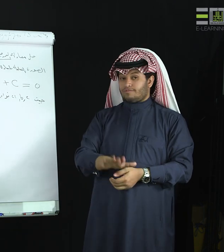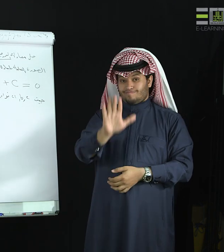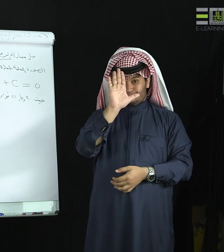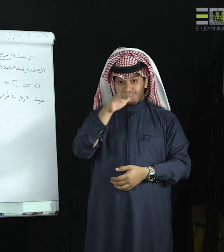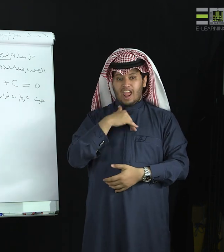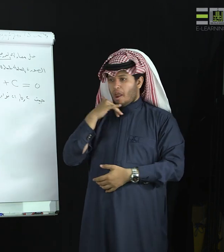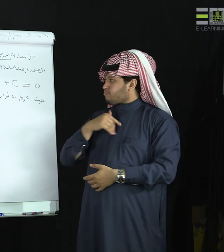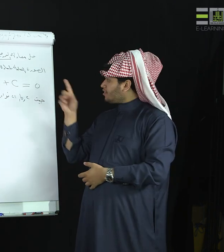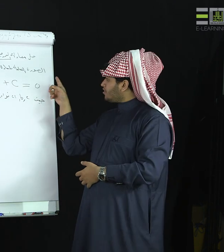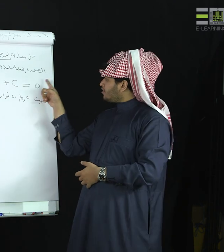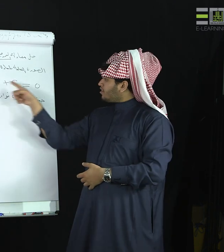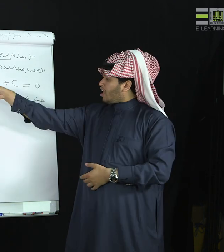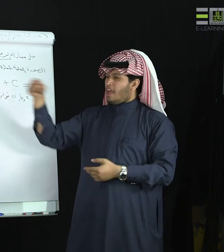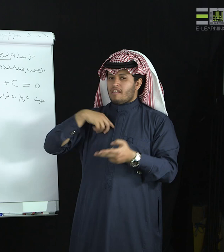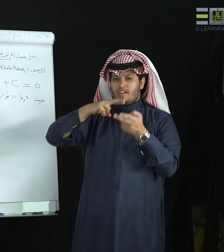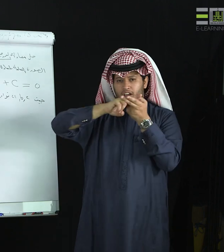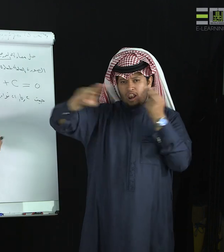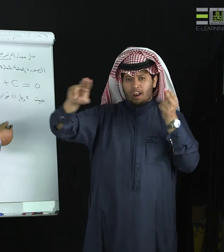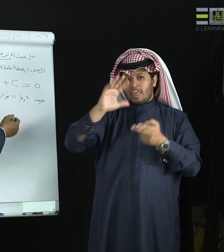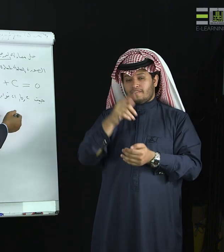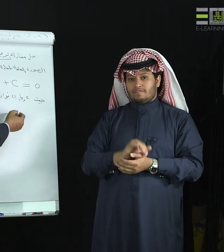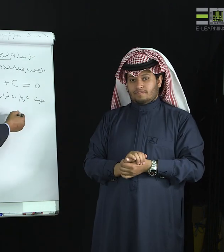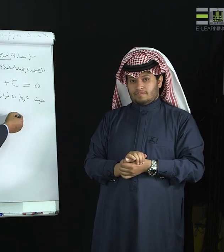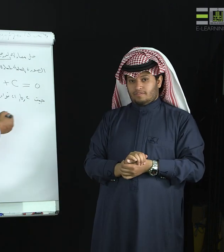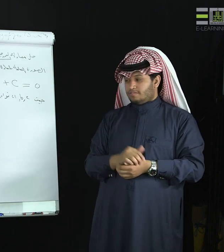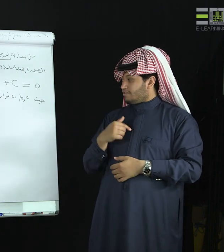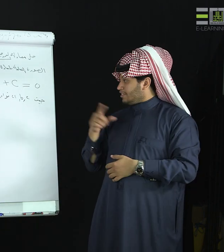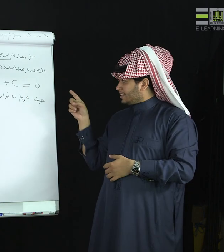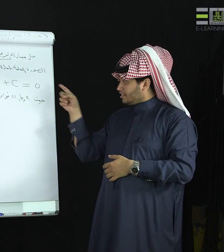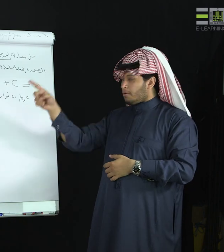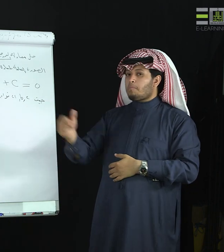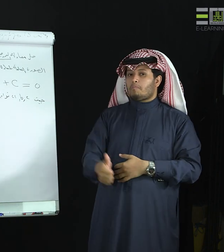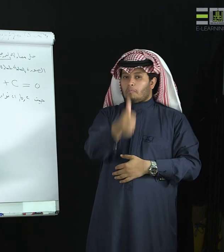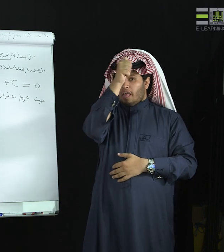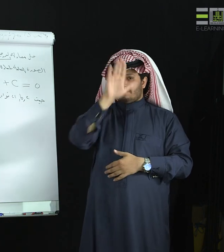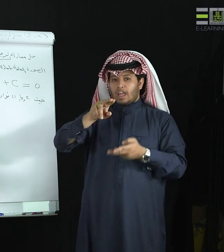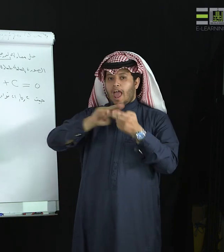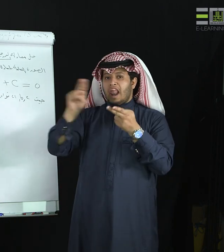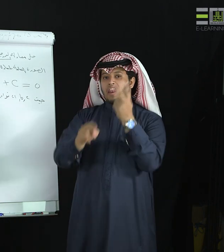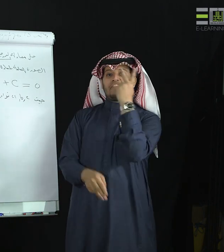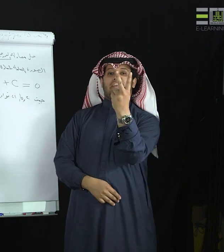لحل هذا النوع من المعادلات يمكن حل هذا النوع من المعادلات بطريقتين.